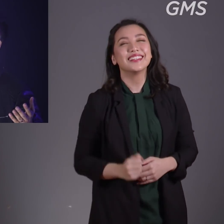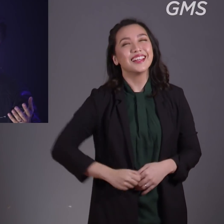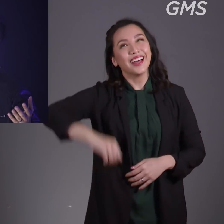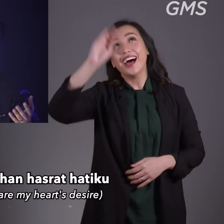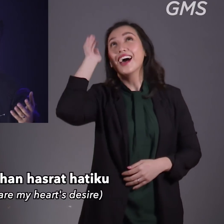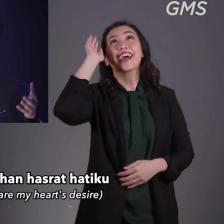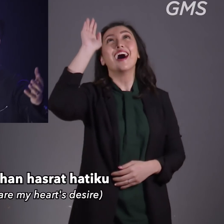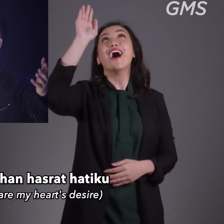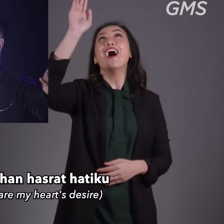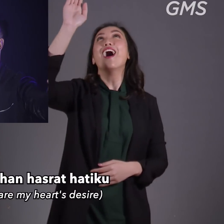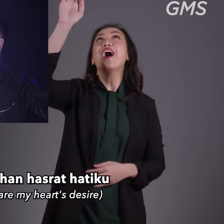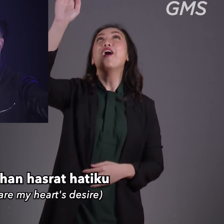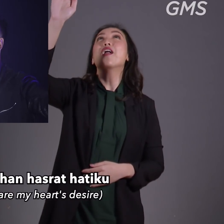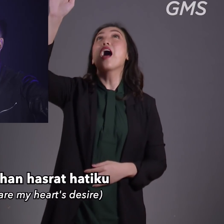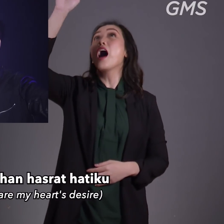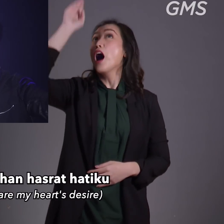Engkau.